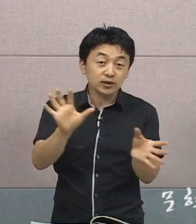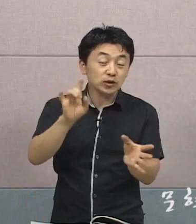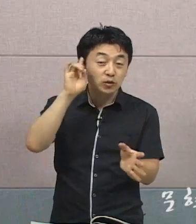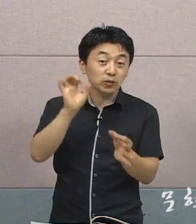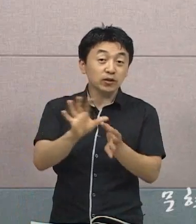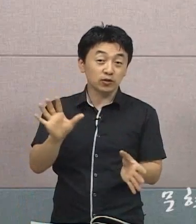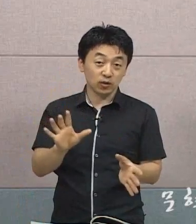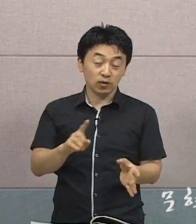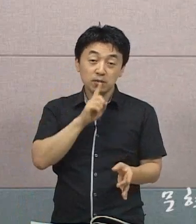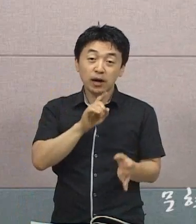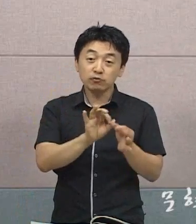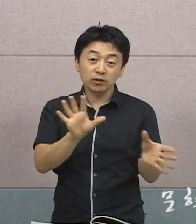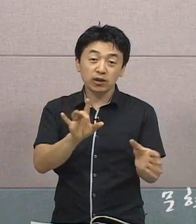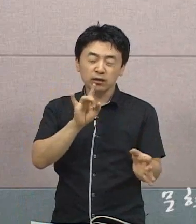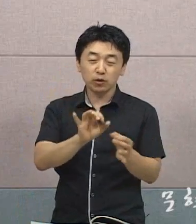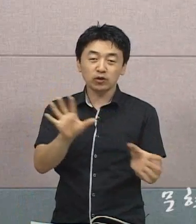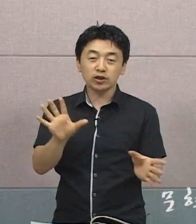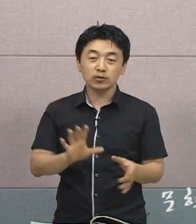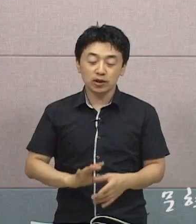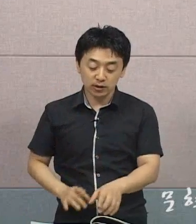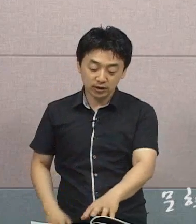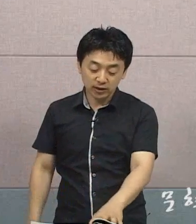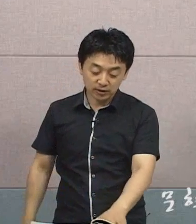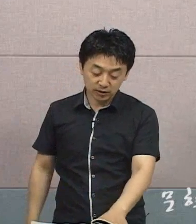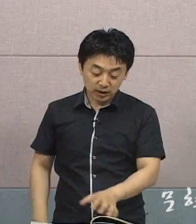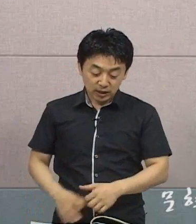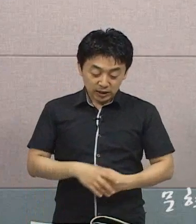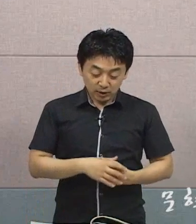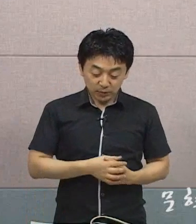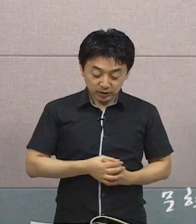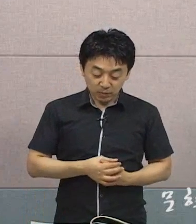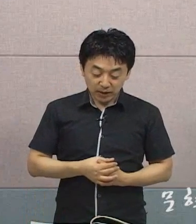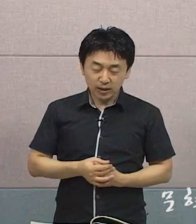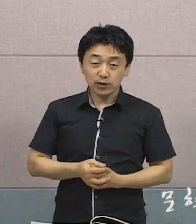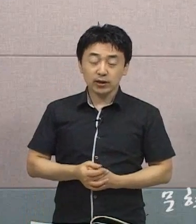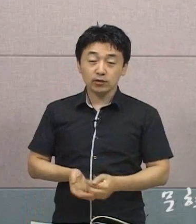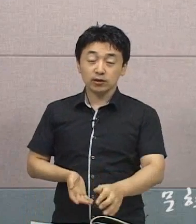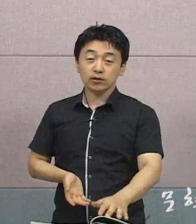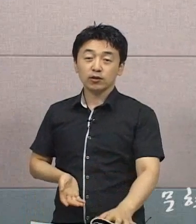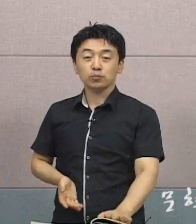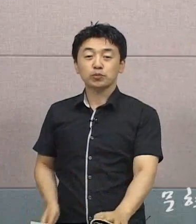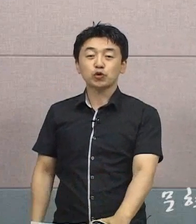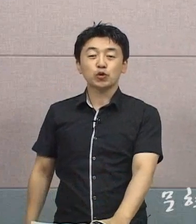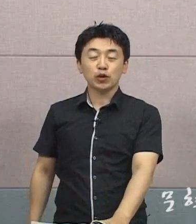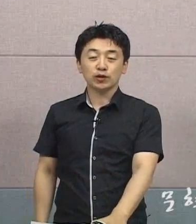생각지도 못했었어. 말도 안 돼. 뭐 이런 느낌으로 사용을 하는데요. 사실은 이것보다는 더 많이 사용하는 단어들이 있어서 중요도에서는